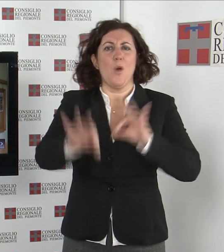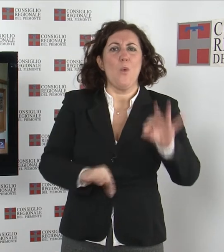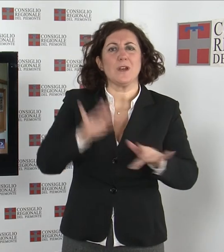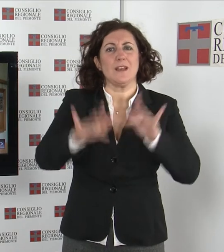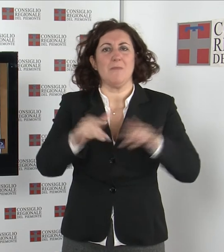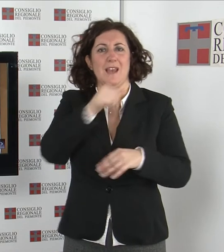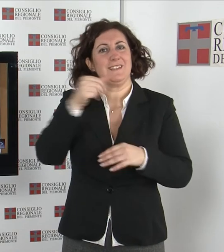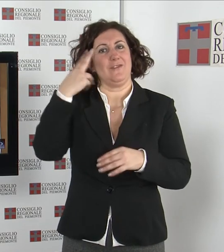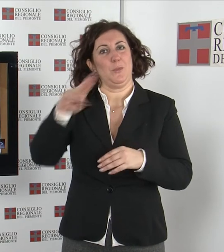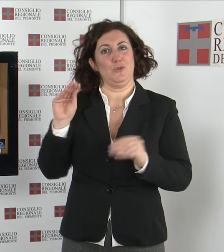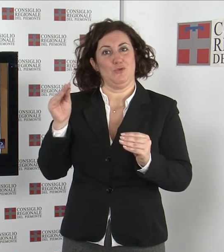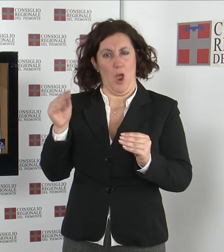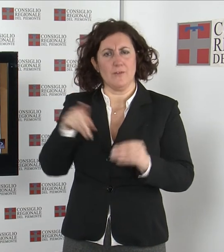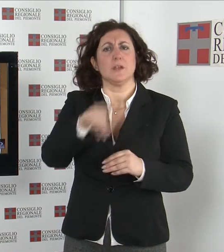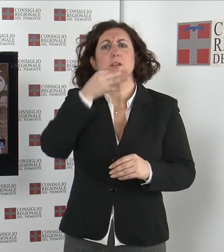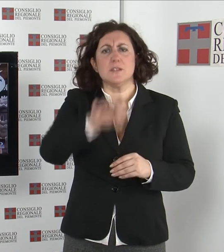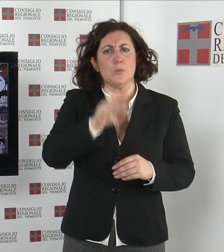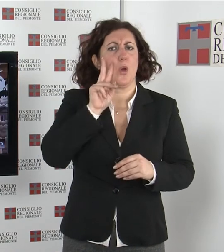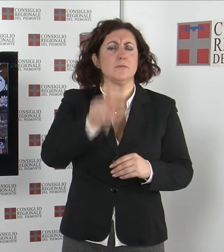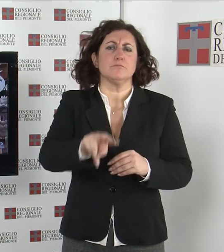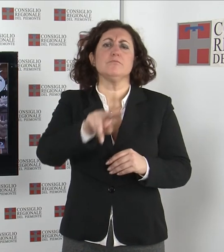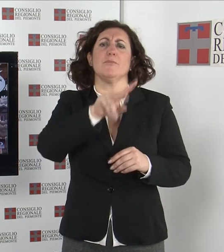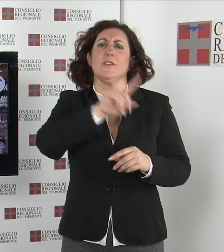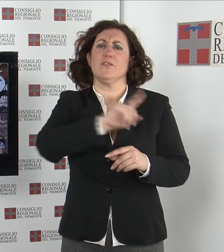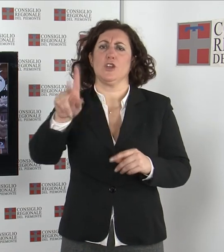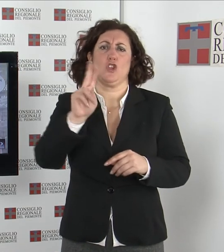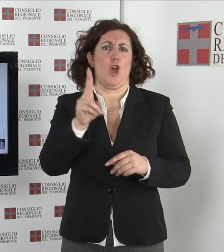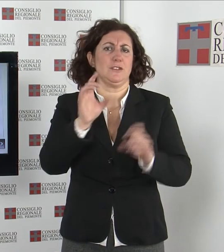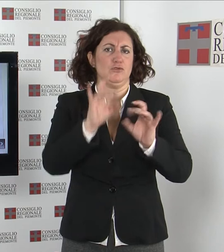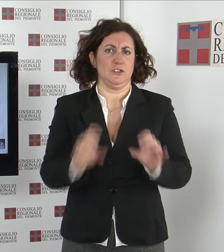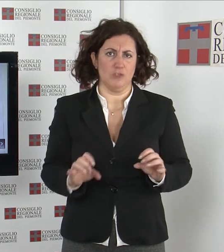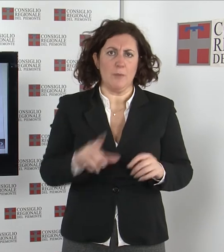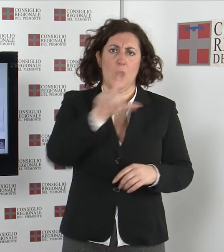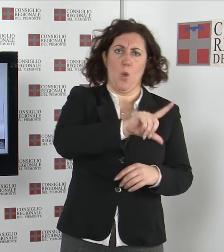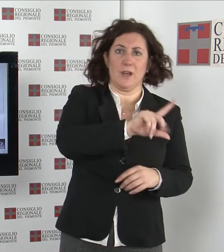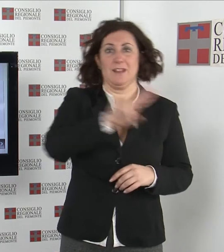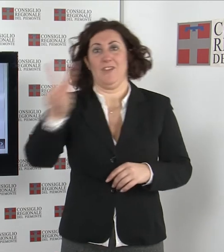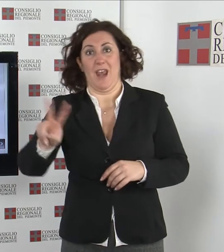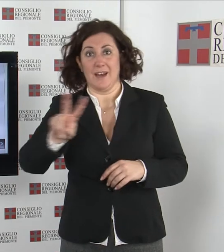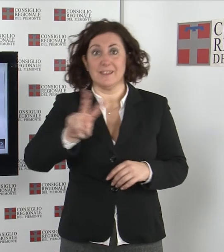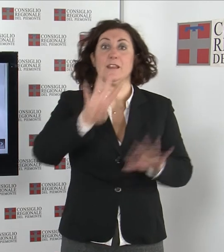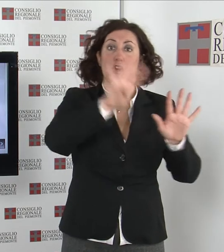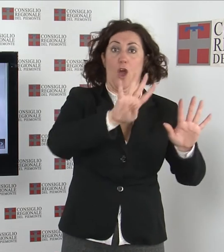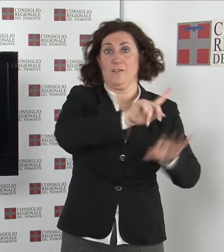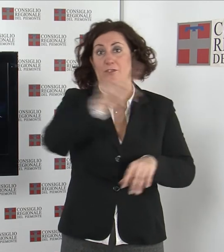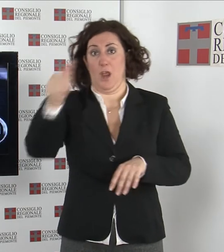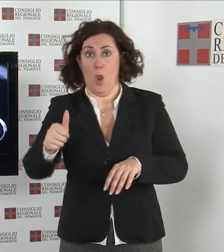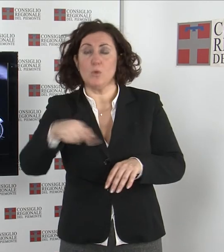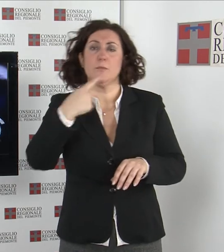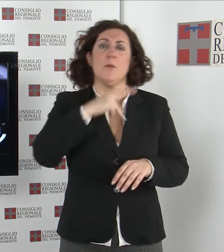visitabile fino al 12 dicembre dal lunedì al venerdì dalle 9 alle 13 e dalle 14 alle 16